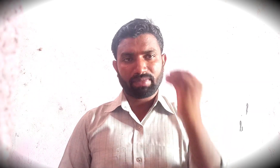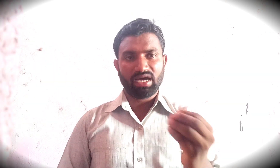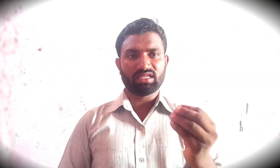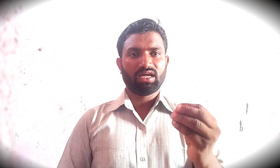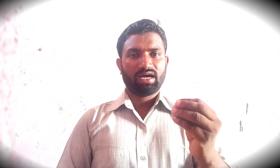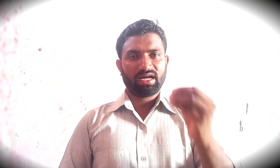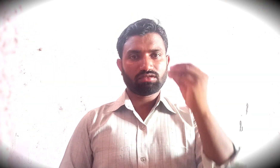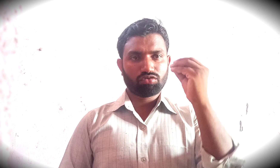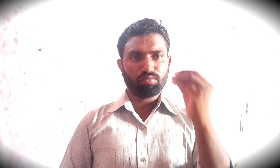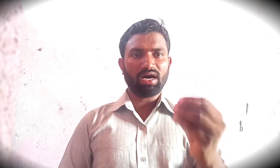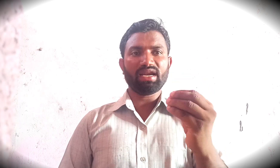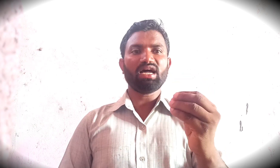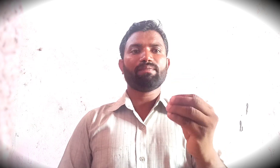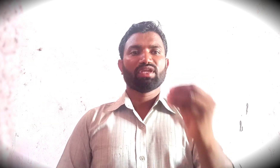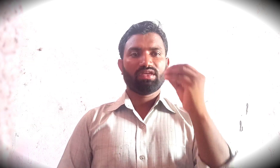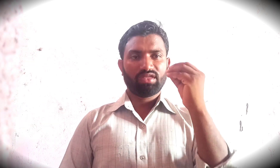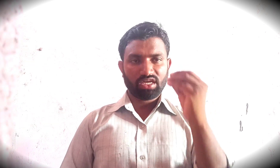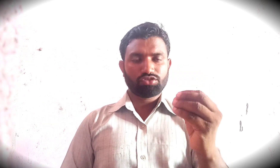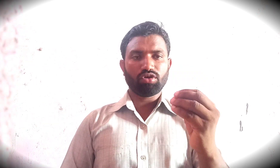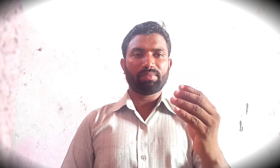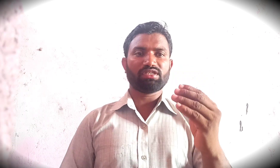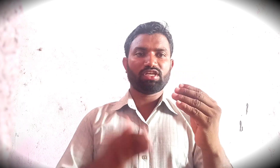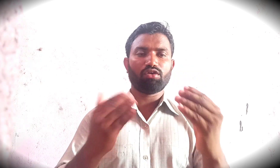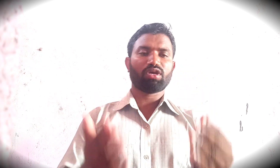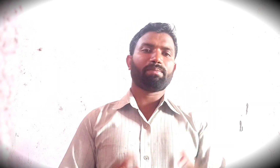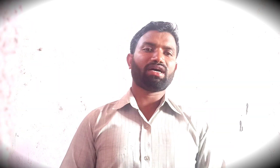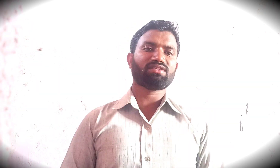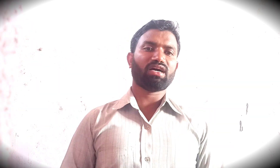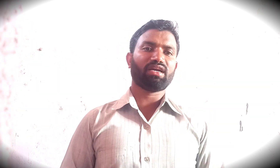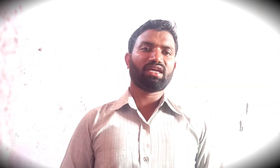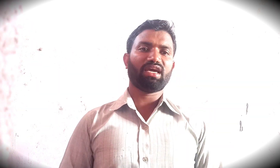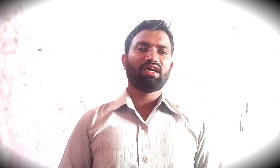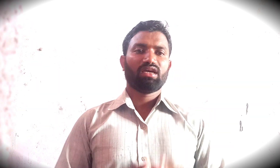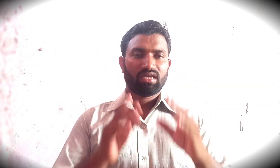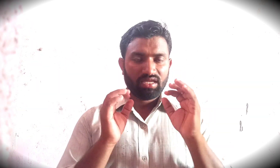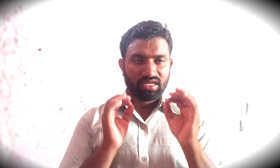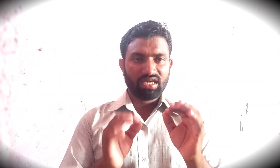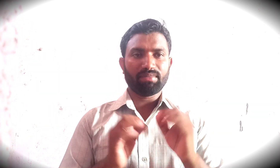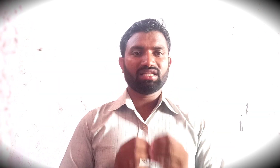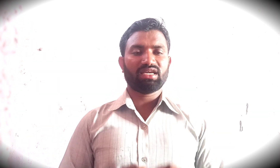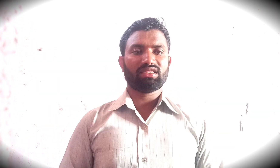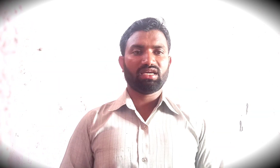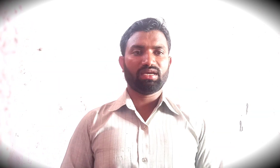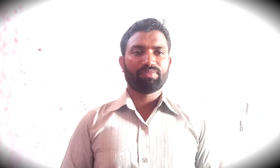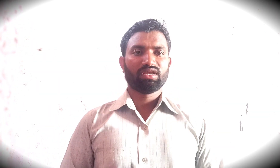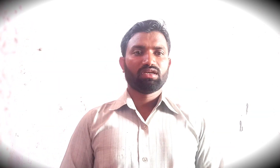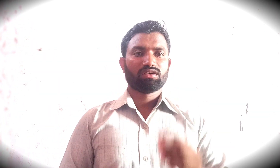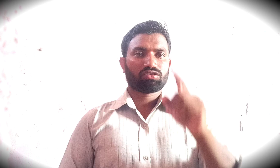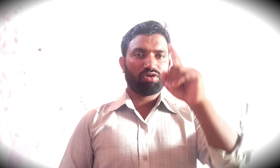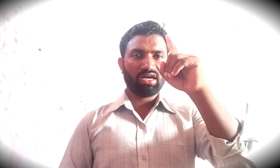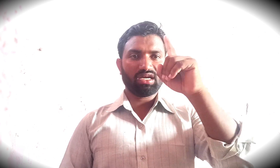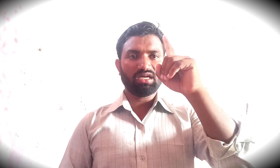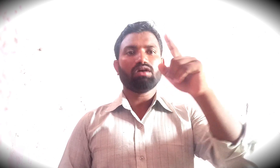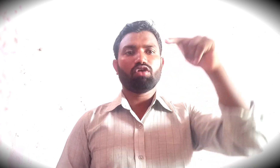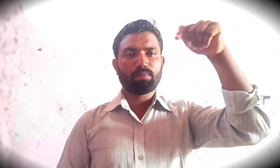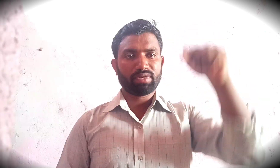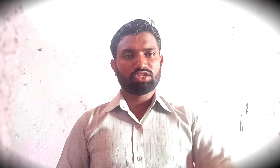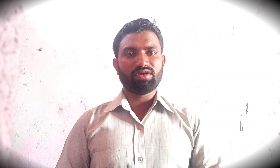बाद, आज दोबारा यीशु अपने चेलों के पास आकर के यही बात कहते हैं, स्वर्ग और पृथ्वी